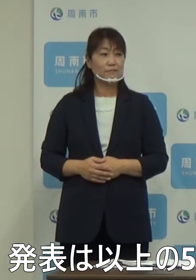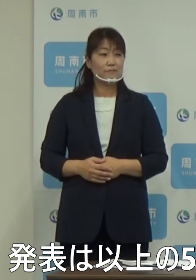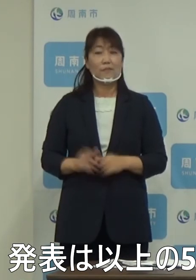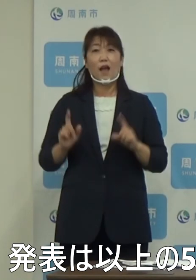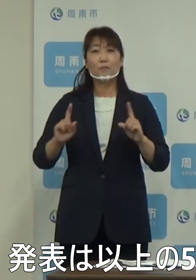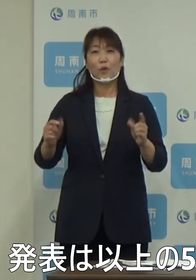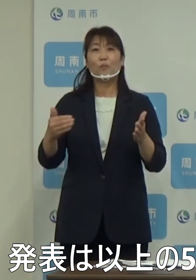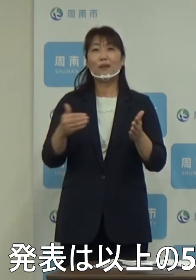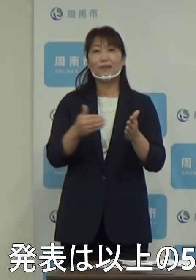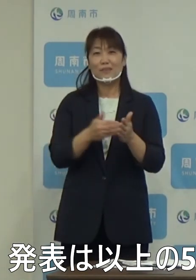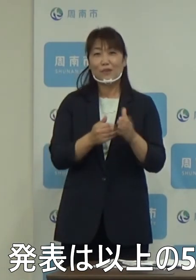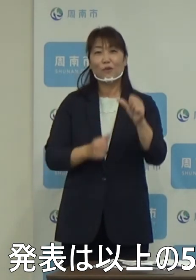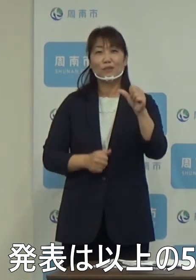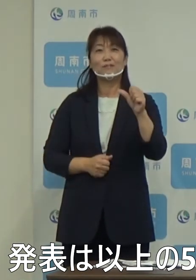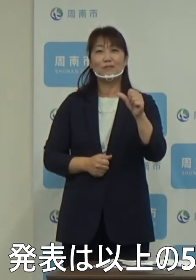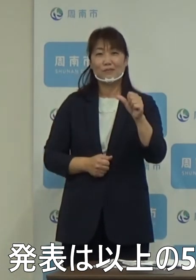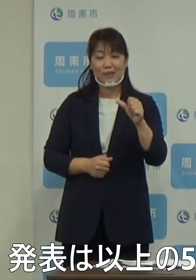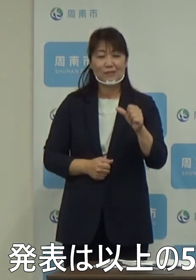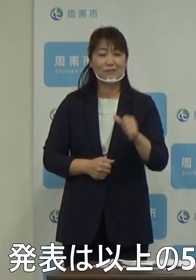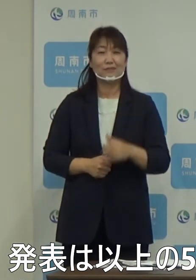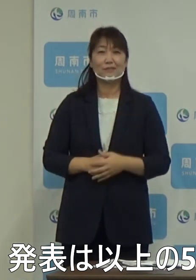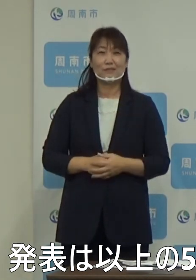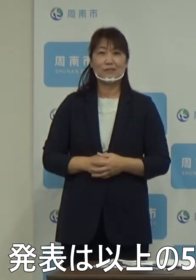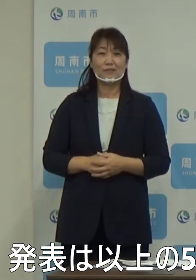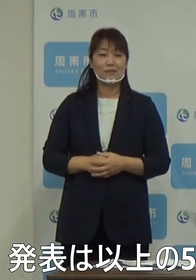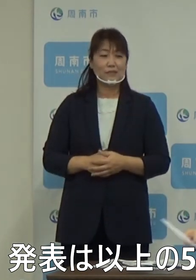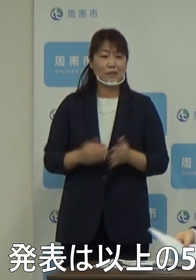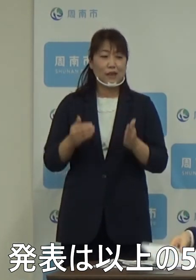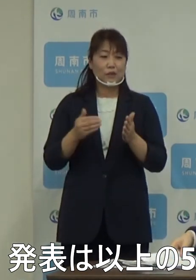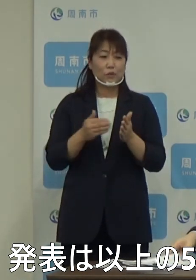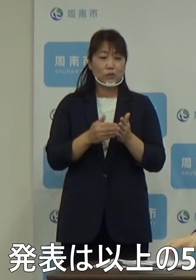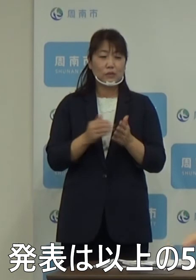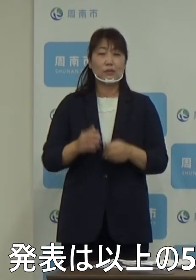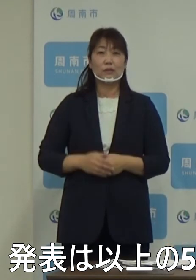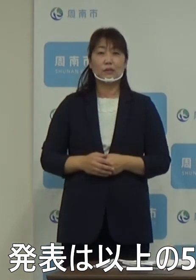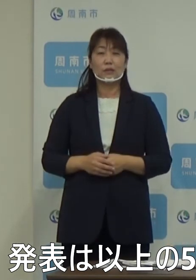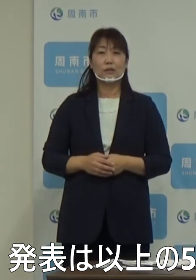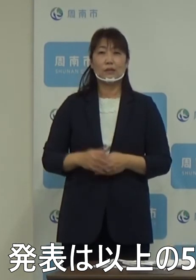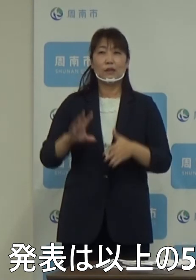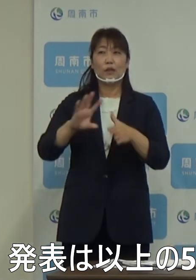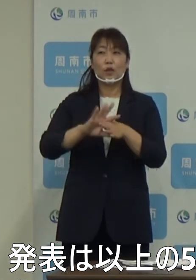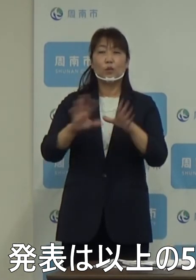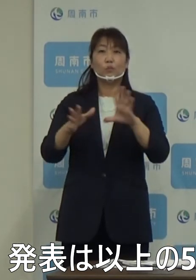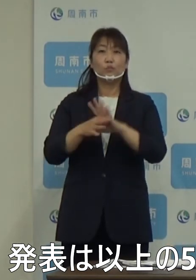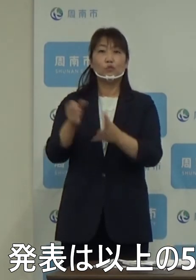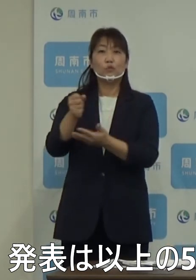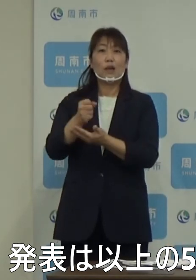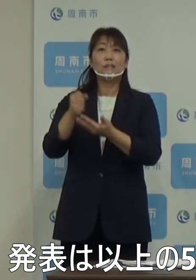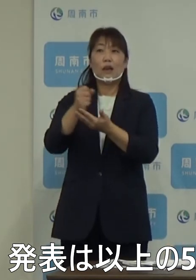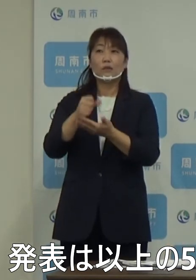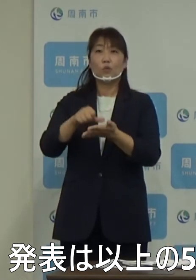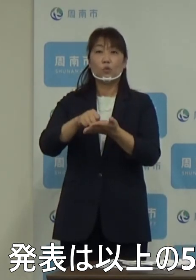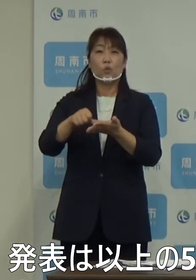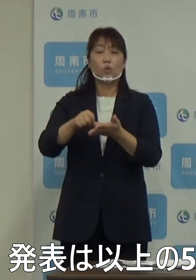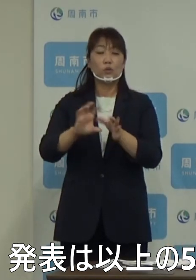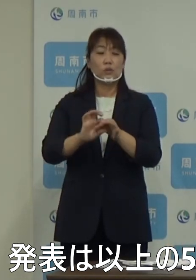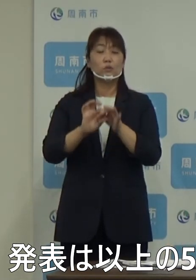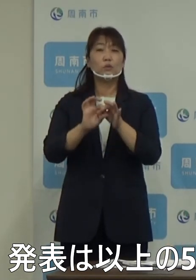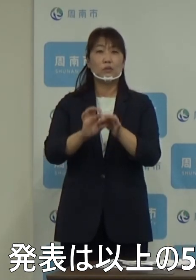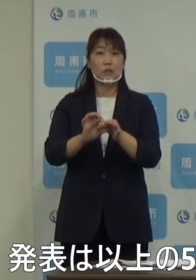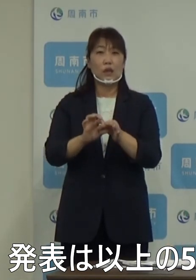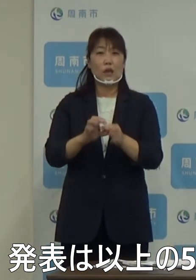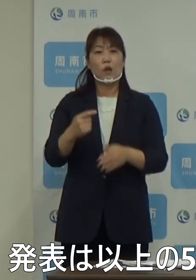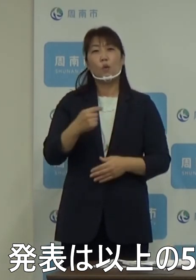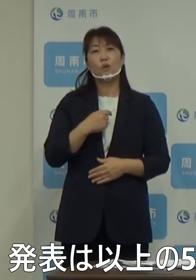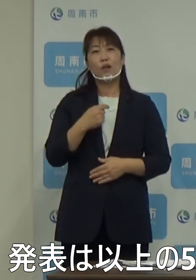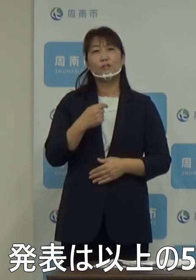発表は以上5点でございますけれども、最後に、文化財の登録について